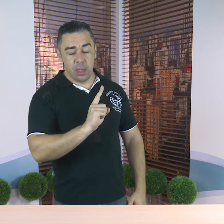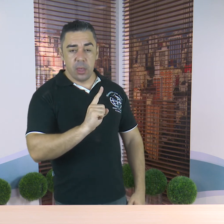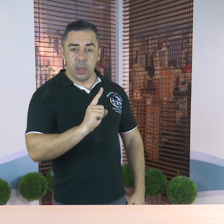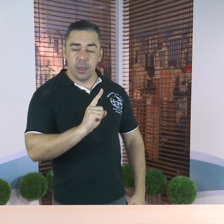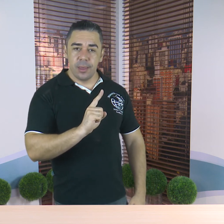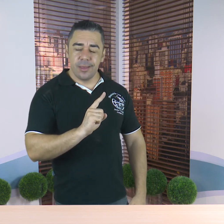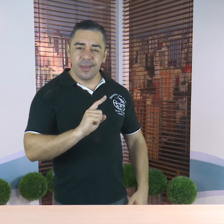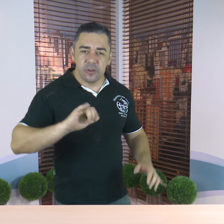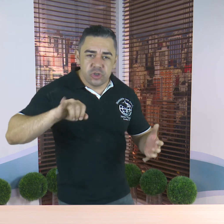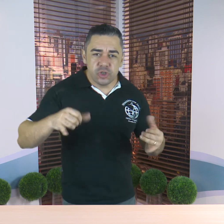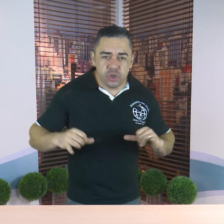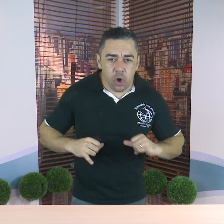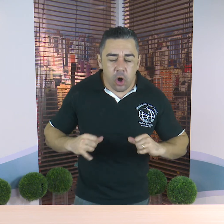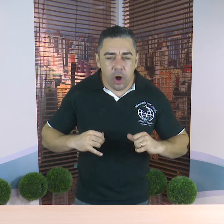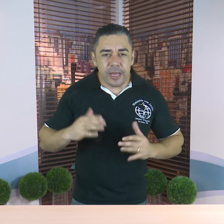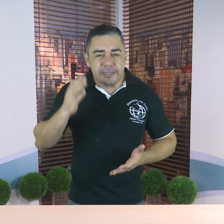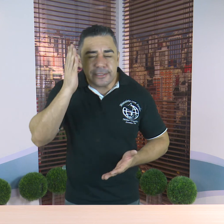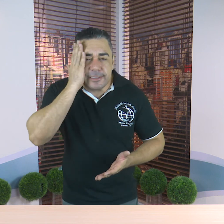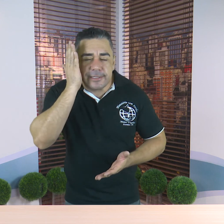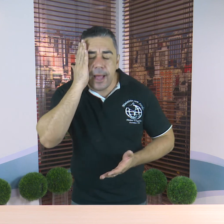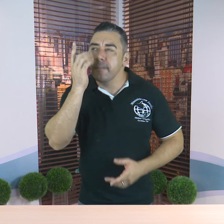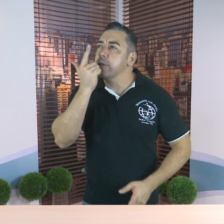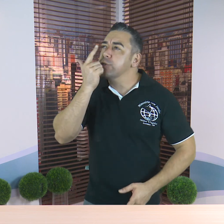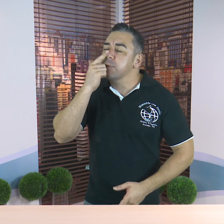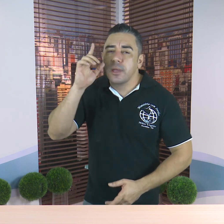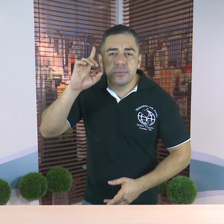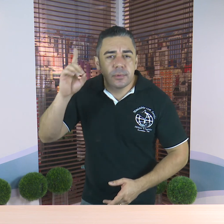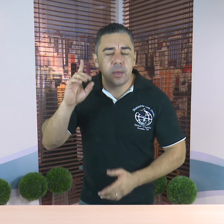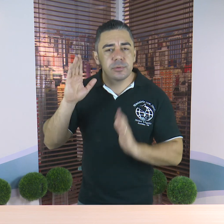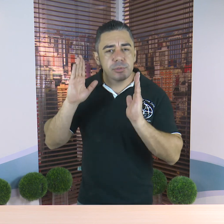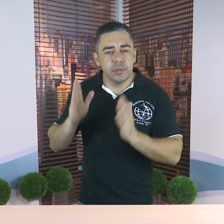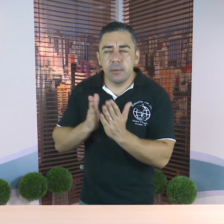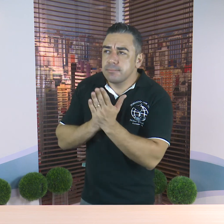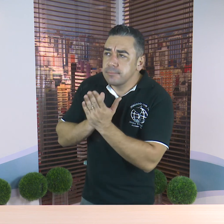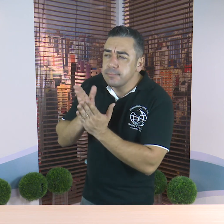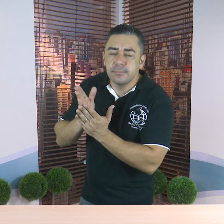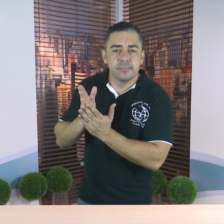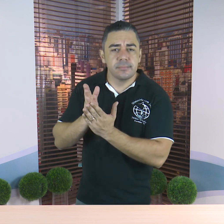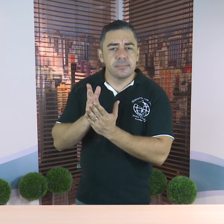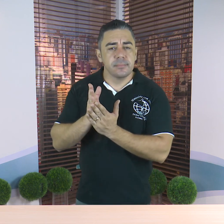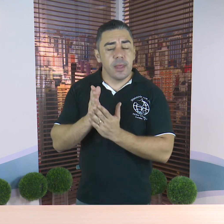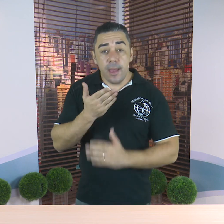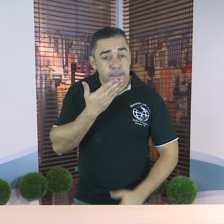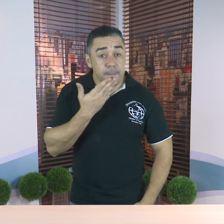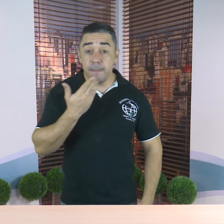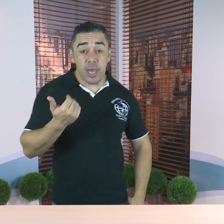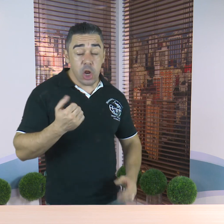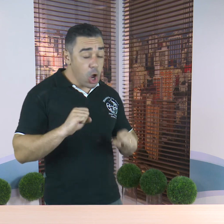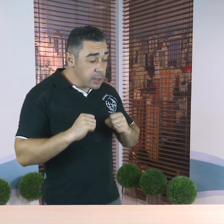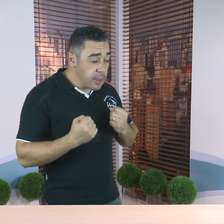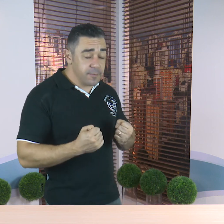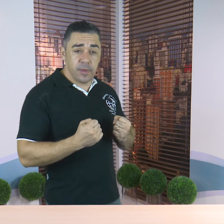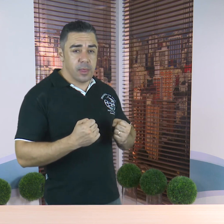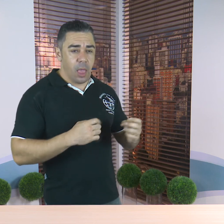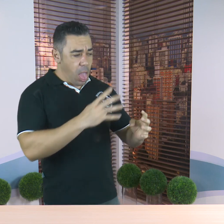A oposição honesta de Jó continua sendo a melhor defesa contra os clichês de